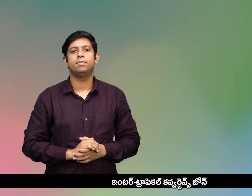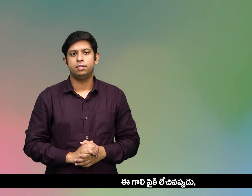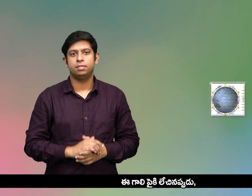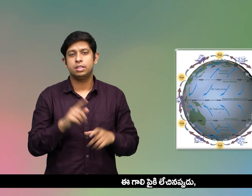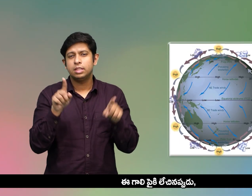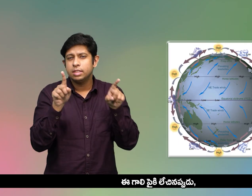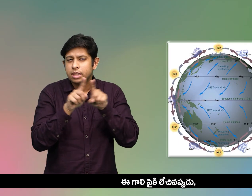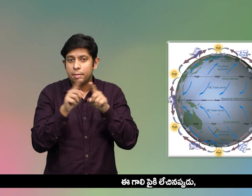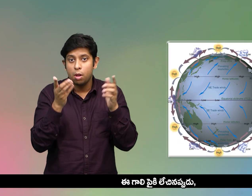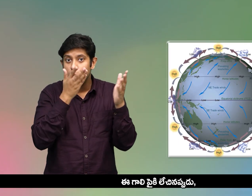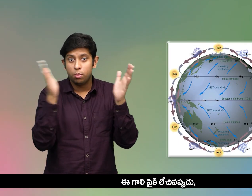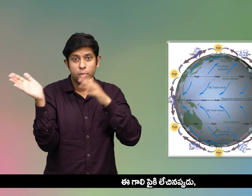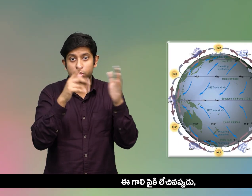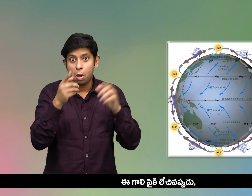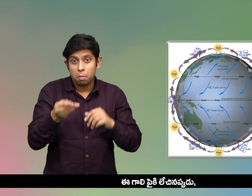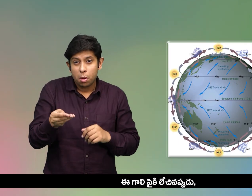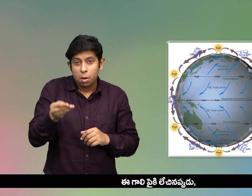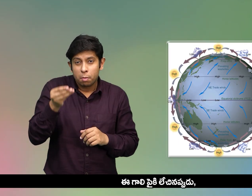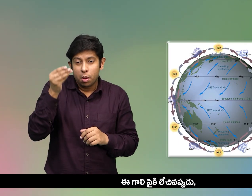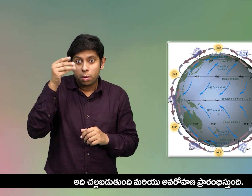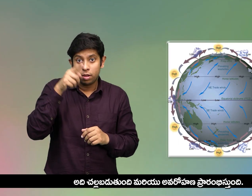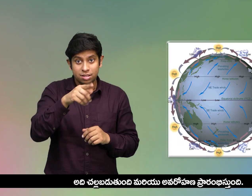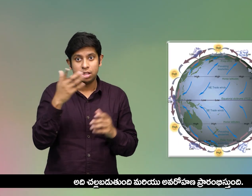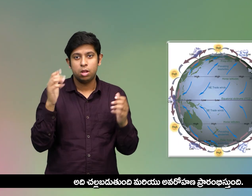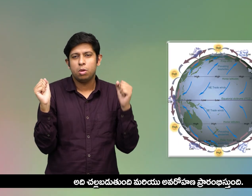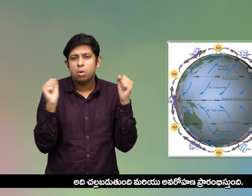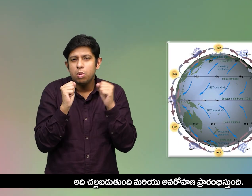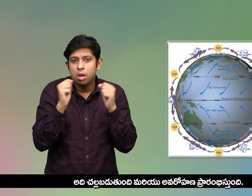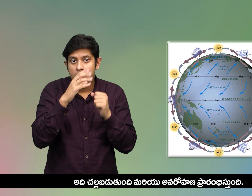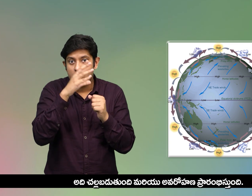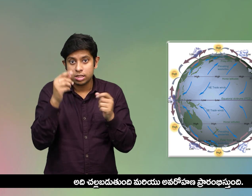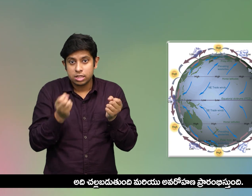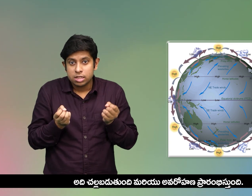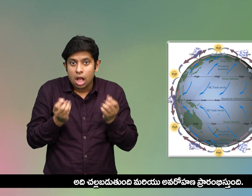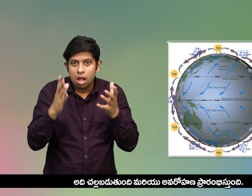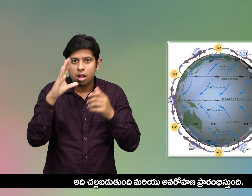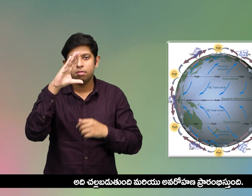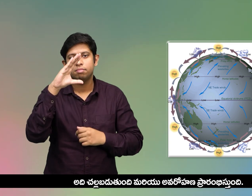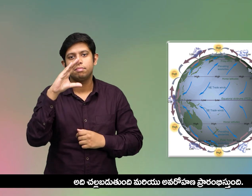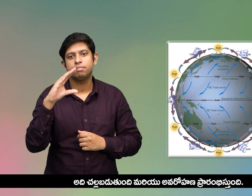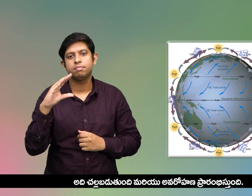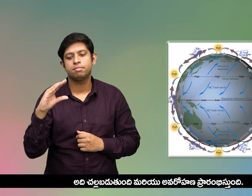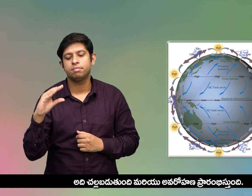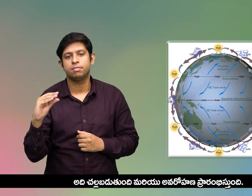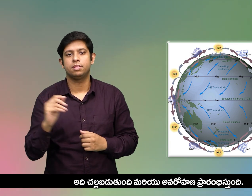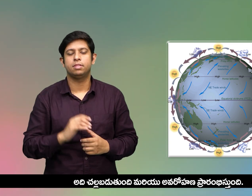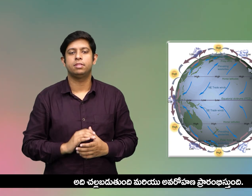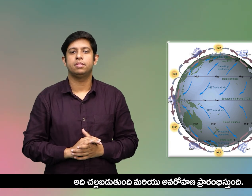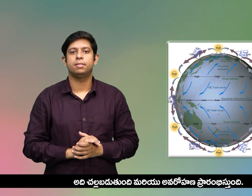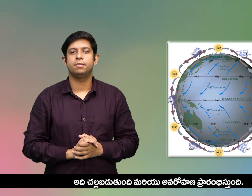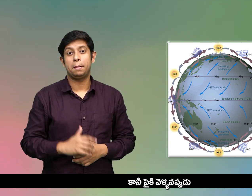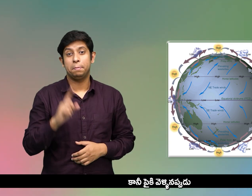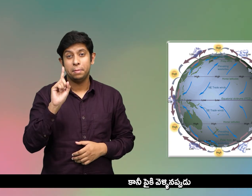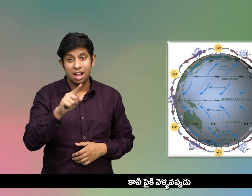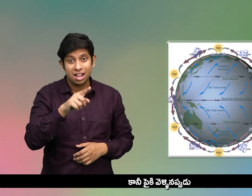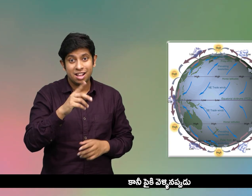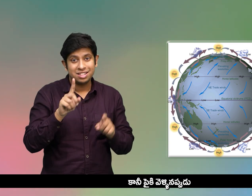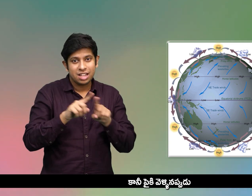ఈ గాలి పైకి లేచినప్పుడు అది చల్లబడుతుంది మరియు అవరోహణ ప్రారంభిస్తుంది. కానీ పైకి